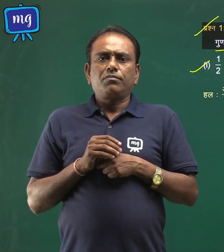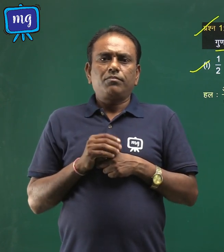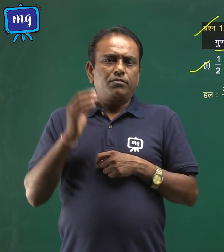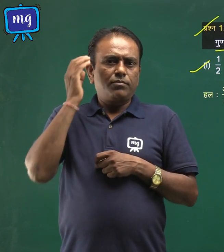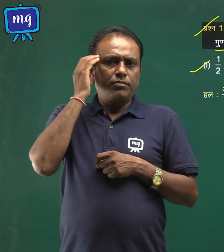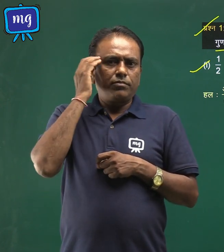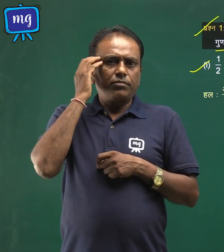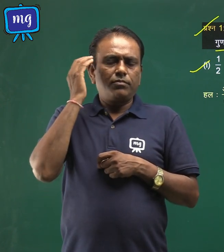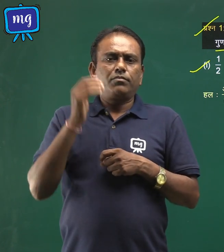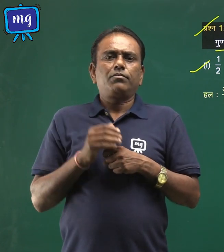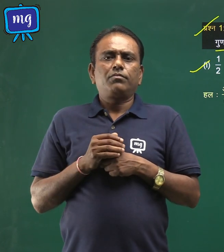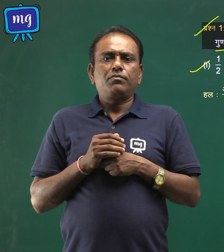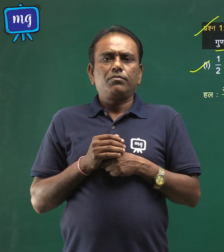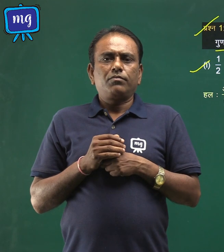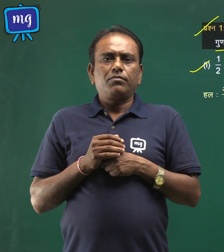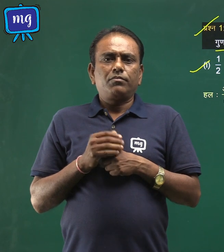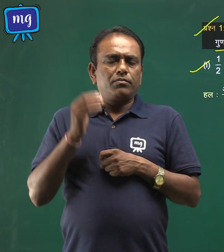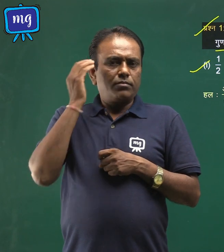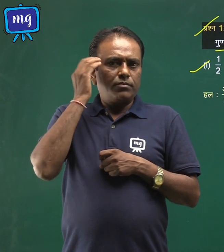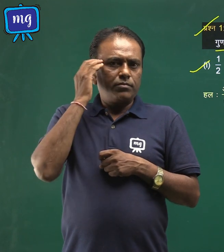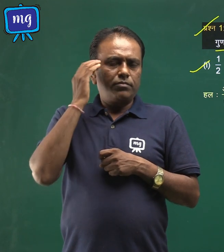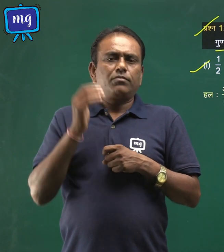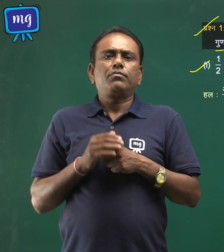समझ आ गया? ध्यान रखना,